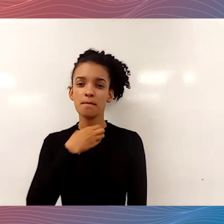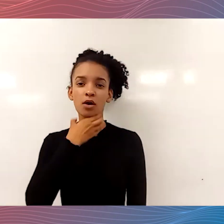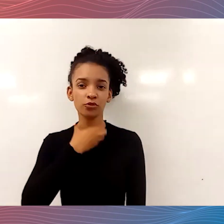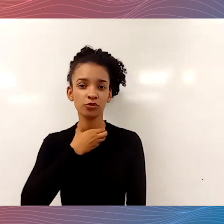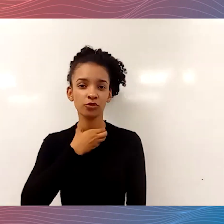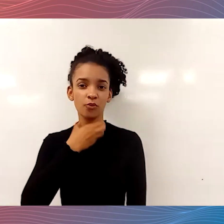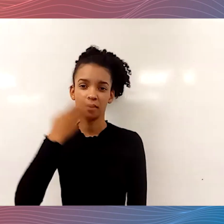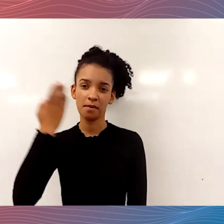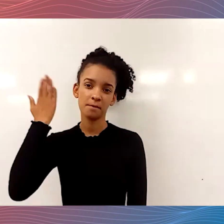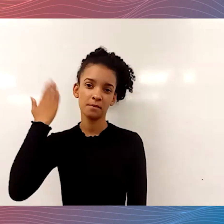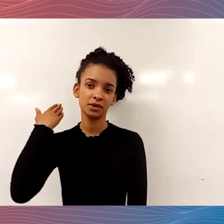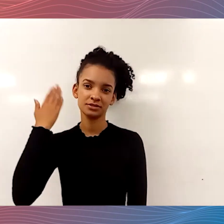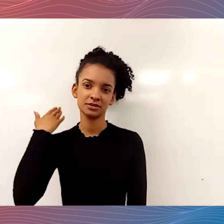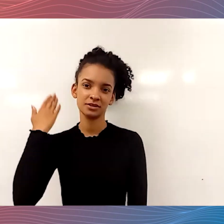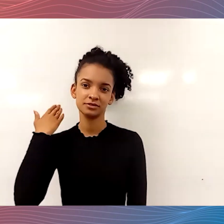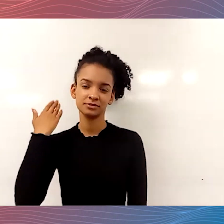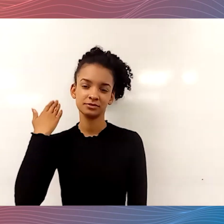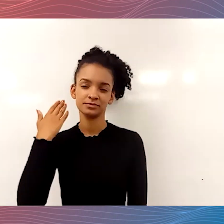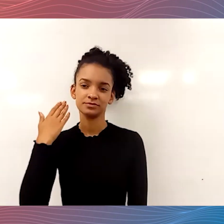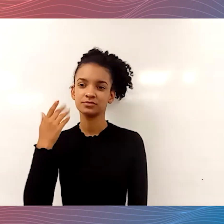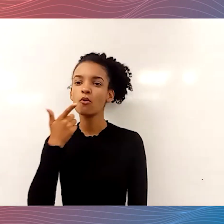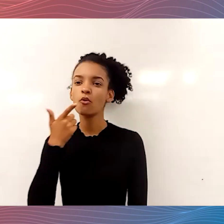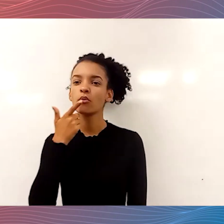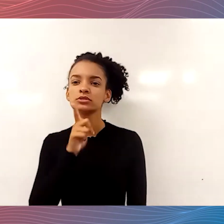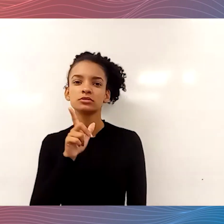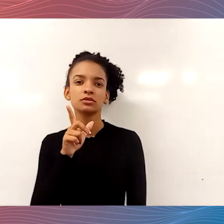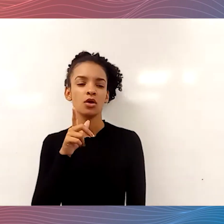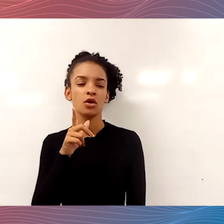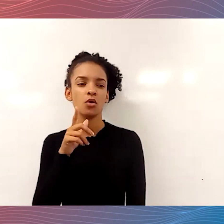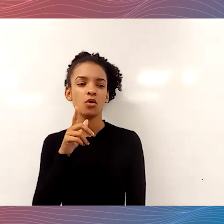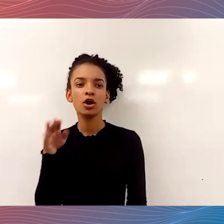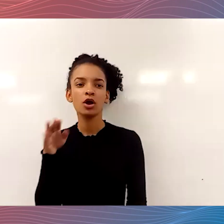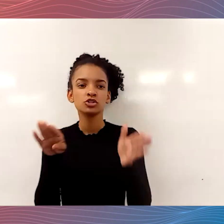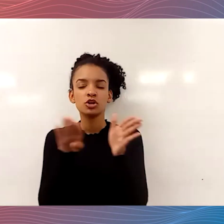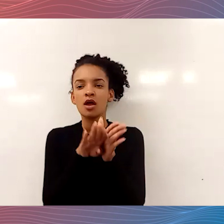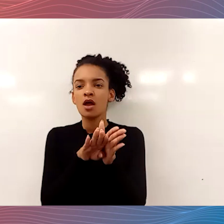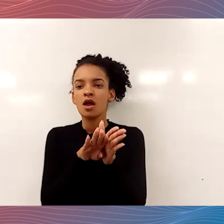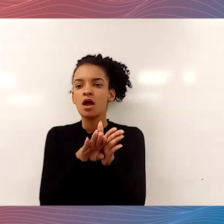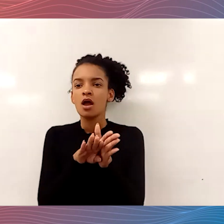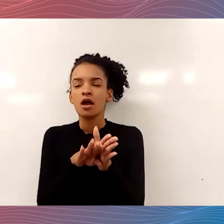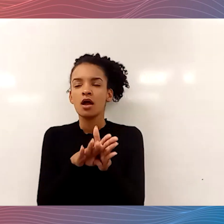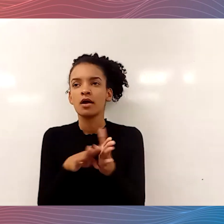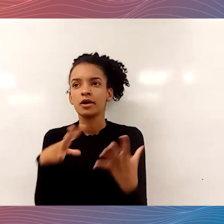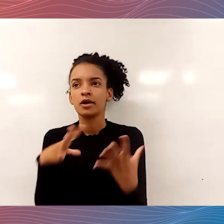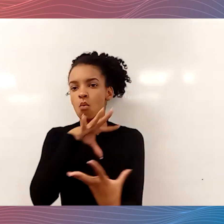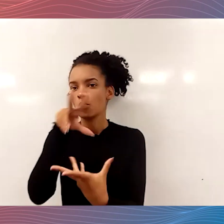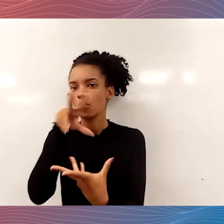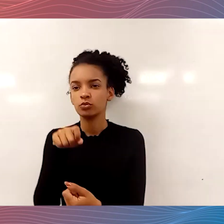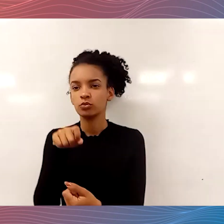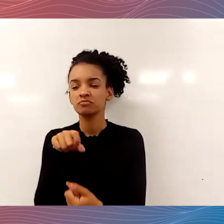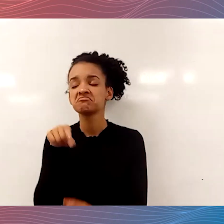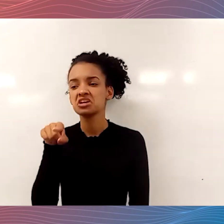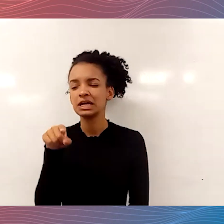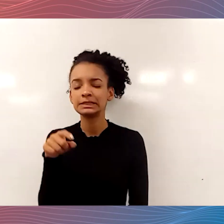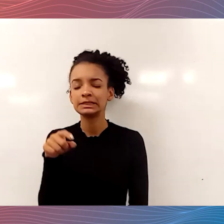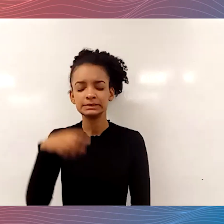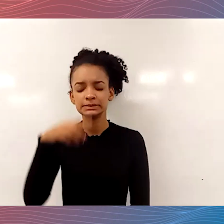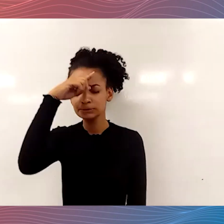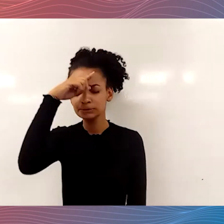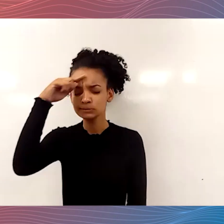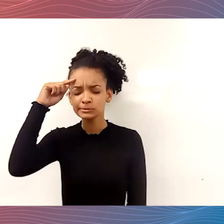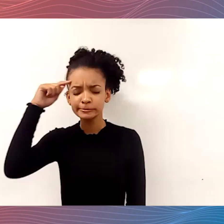todo. Ele suou muito, sofreu muito, né? Para preparar uma geração de 40